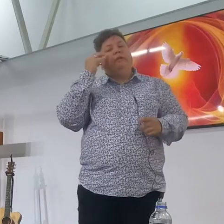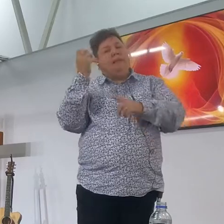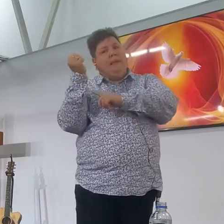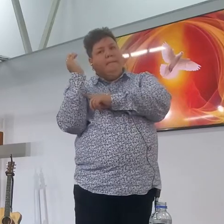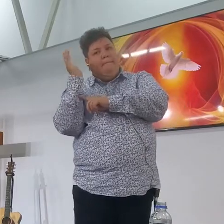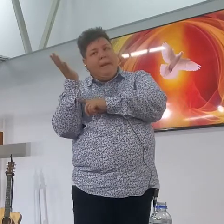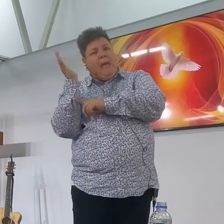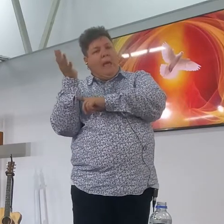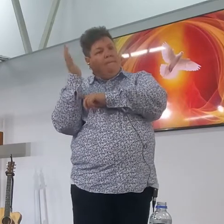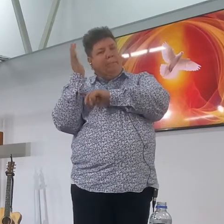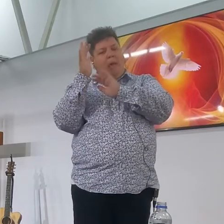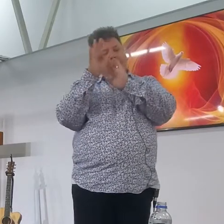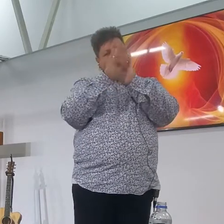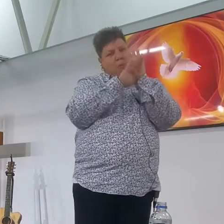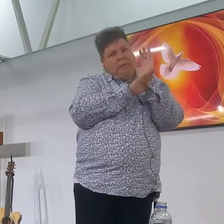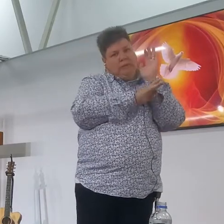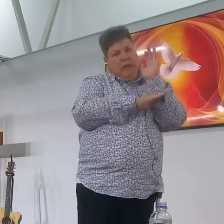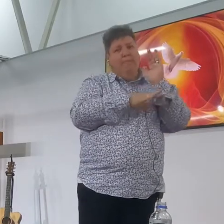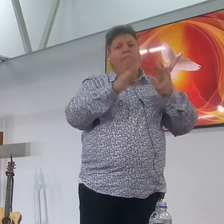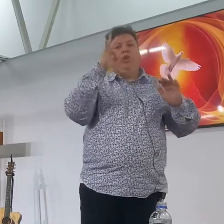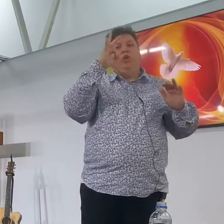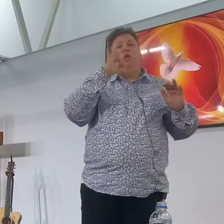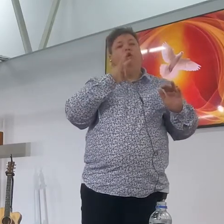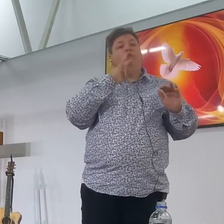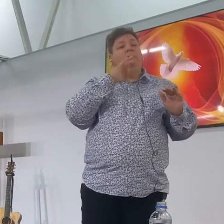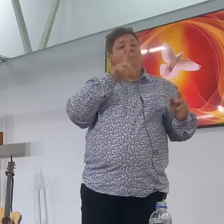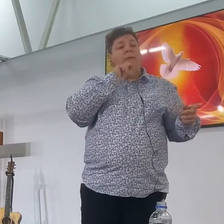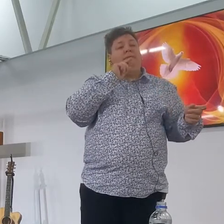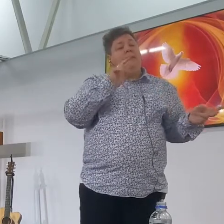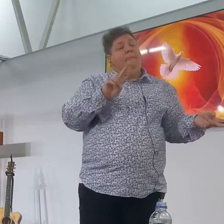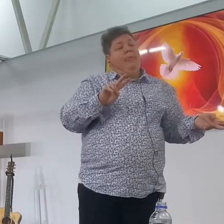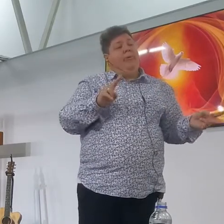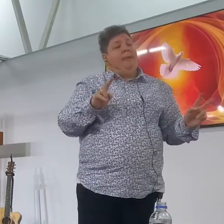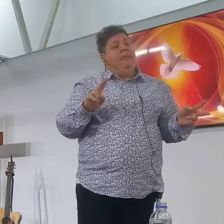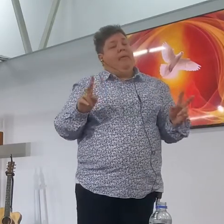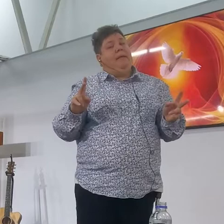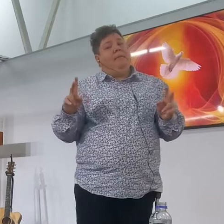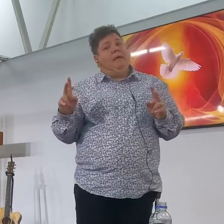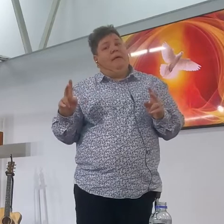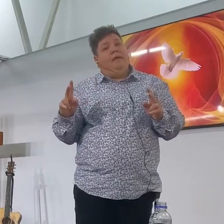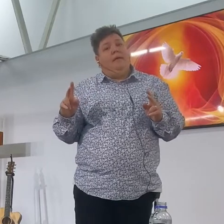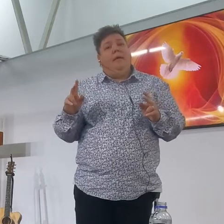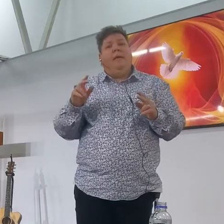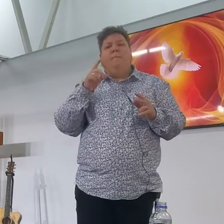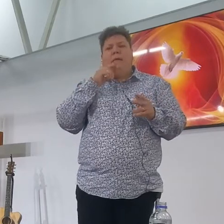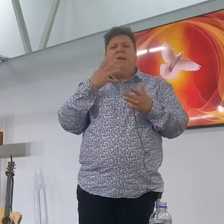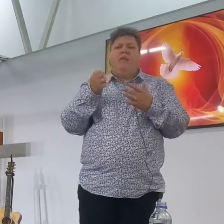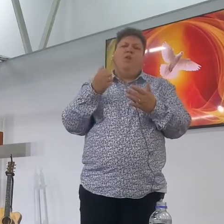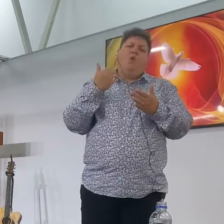Petrus preek, 'n lang boodskap, en daai dag kom maar 3000 mense tot bekering, en elke dag lees ons, het die Here